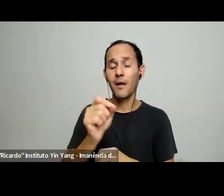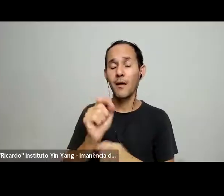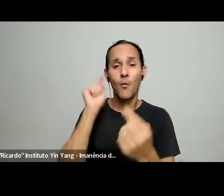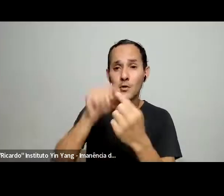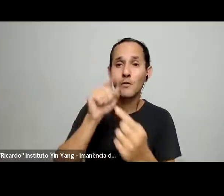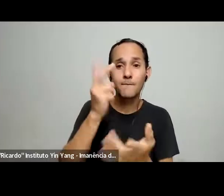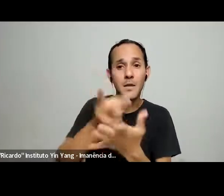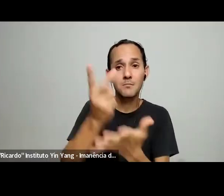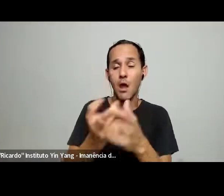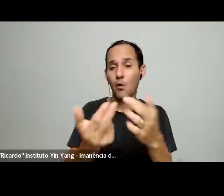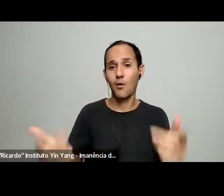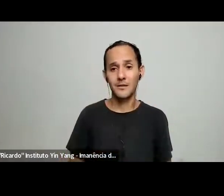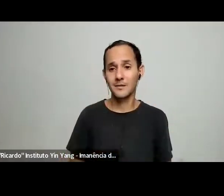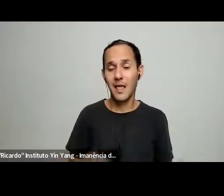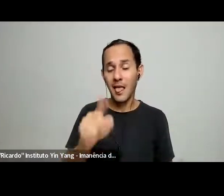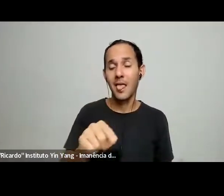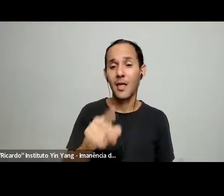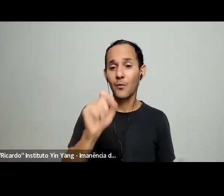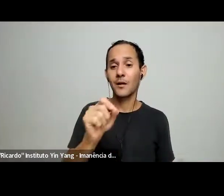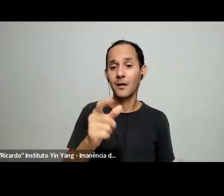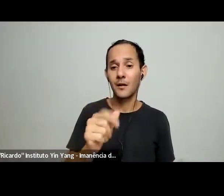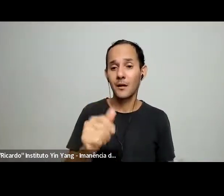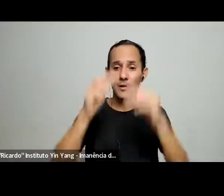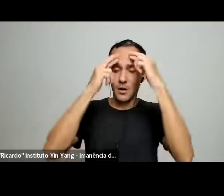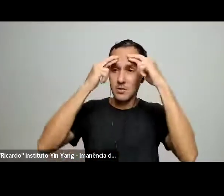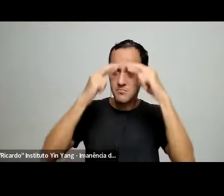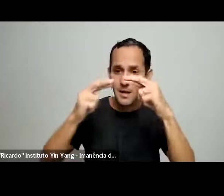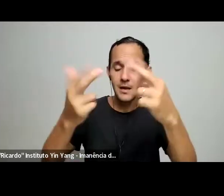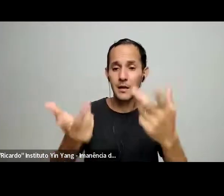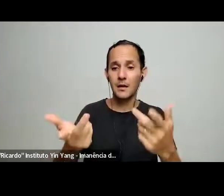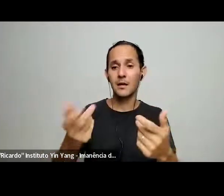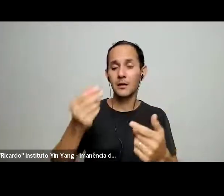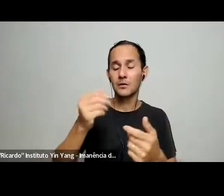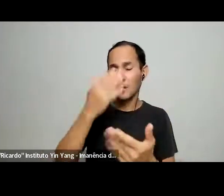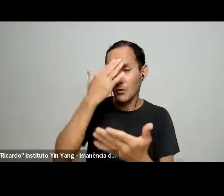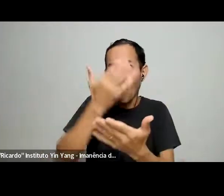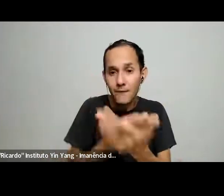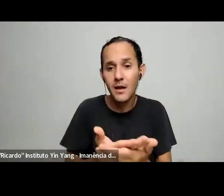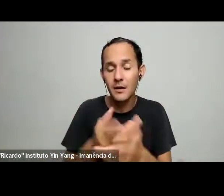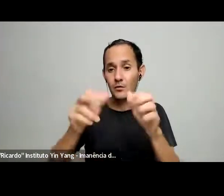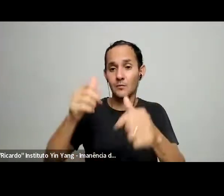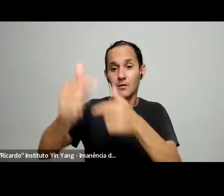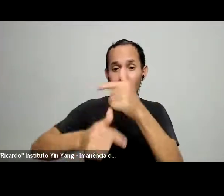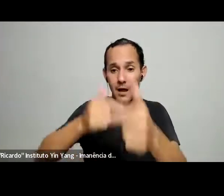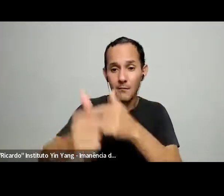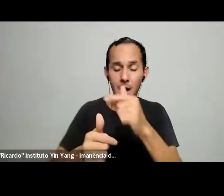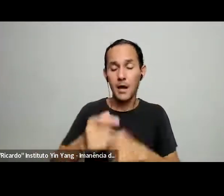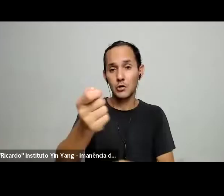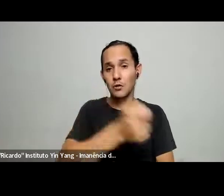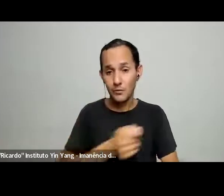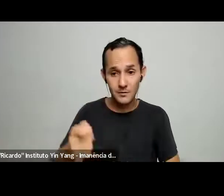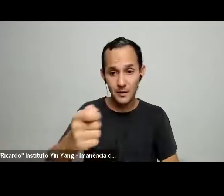coisa. Estamos buscando a respeitabilidade, a credibilidade desse trabalho de